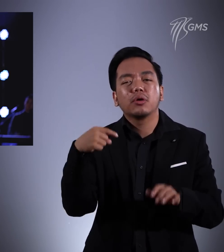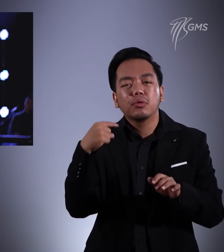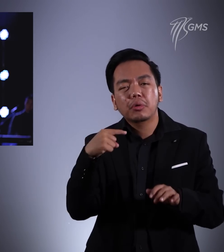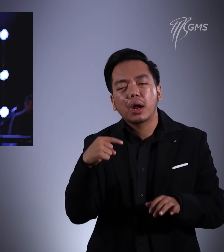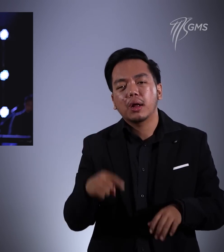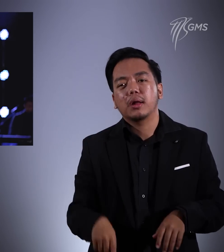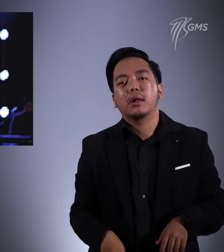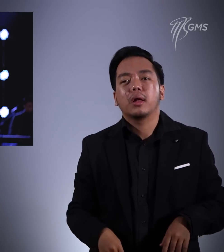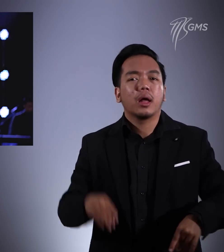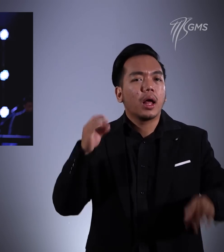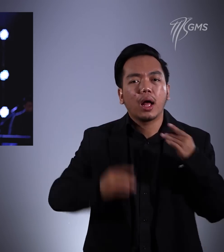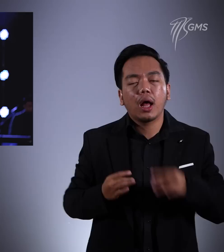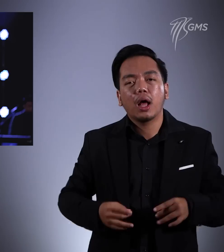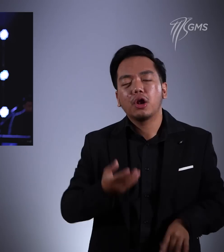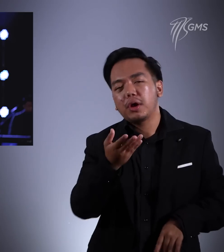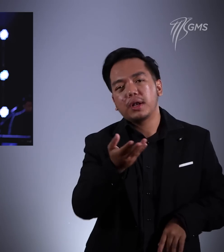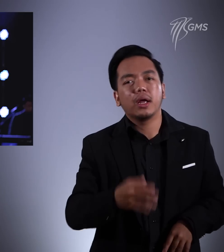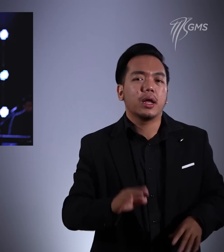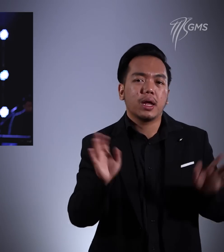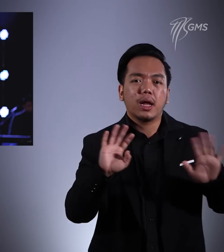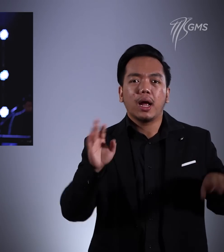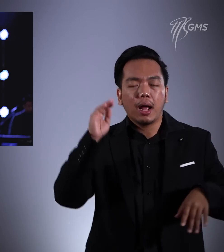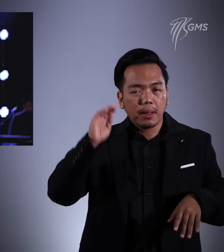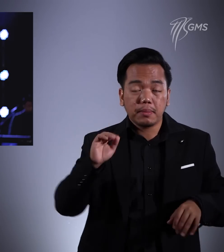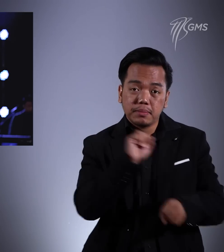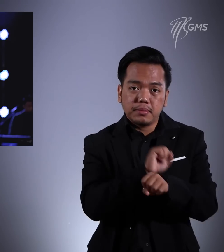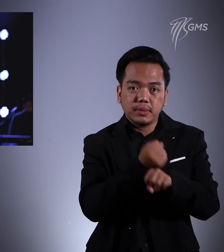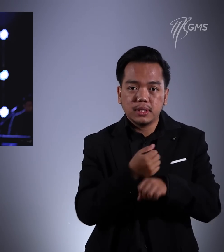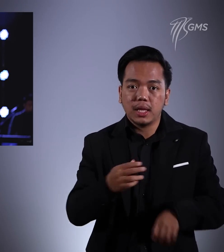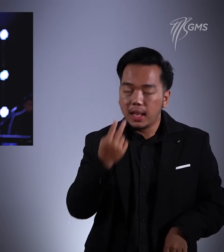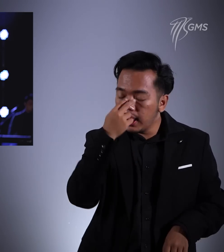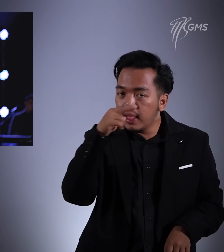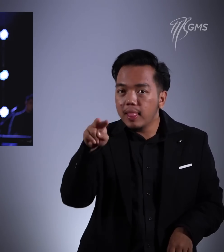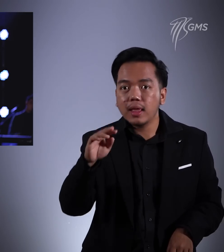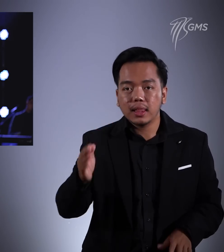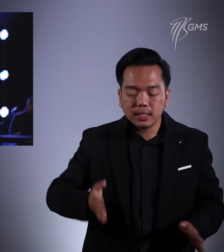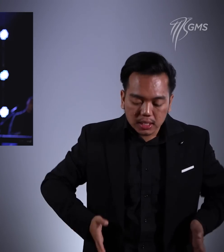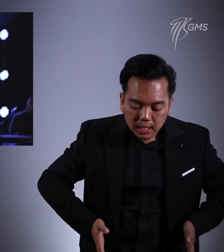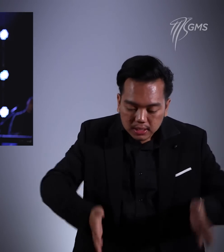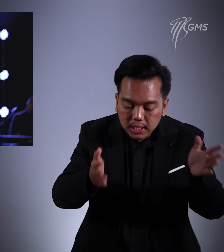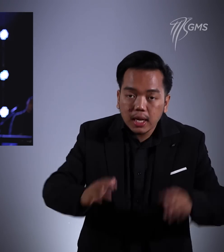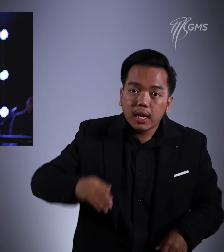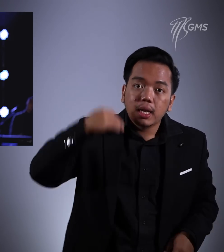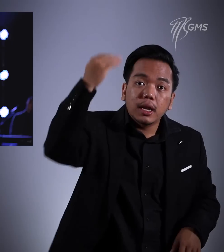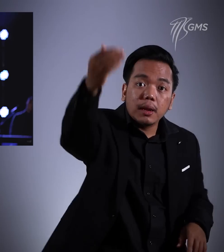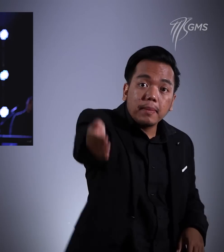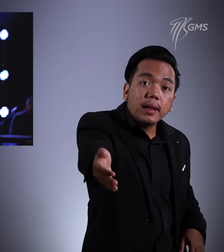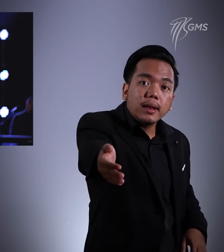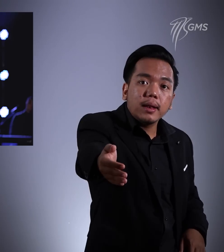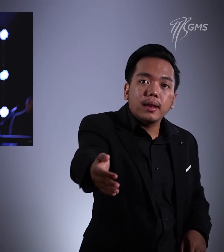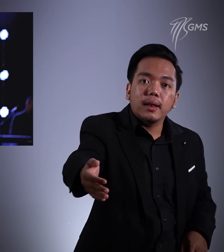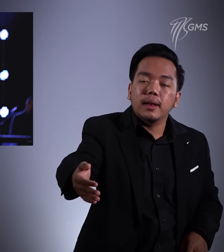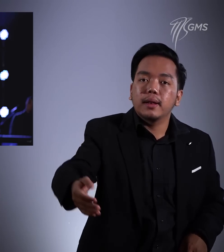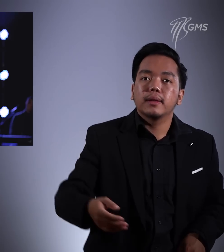Kalau Anda tidak bisa melihat jalan di depan, alias di depan itu hanyalah suram, tidak ada titik